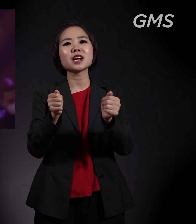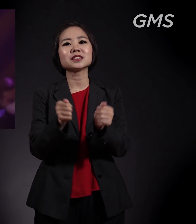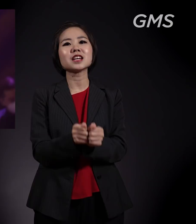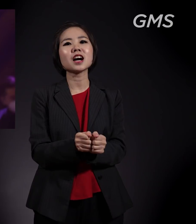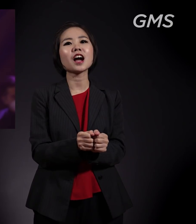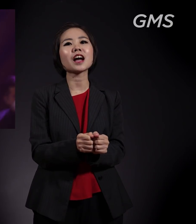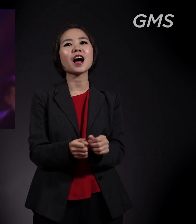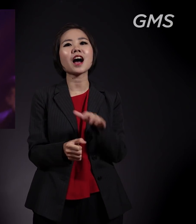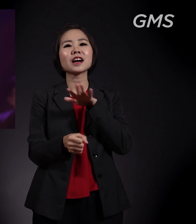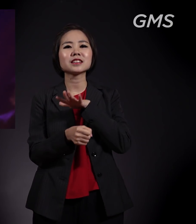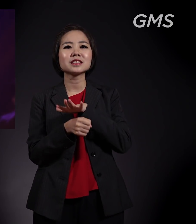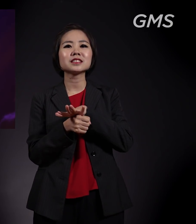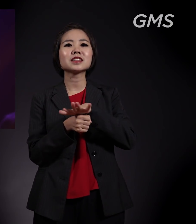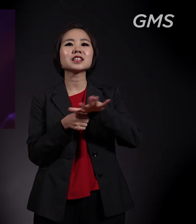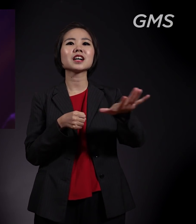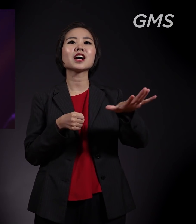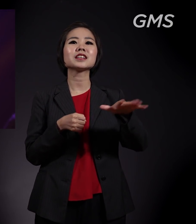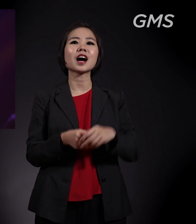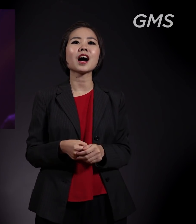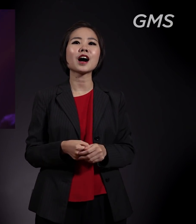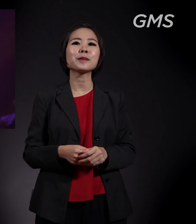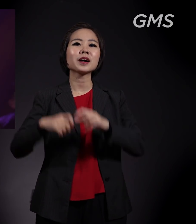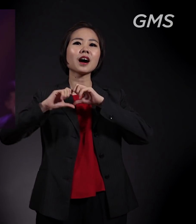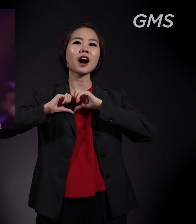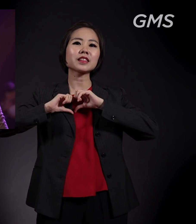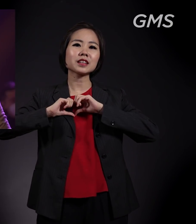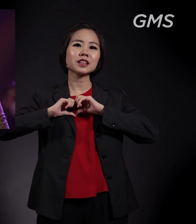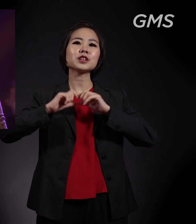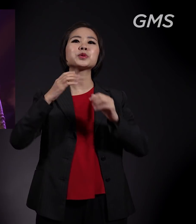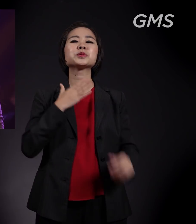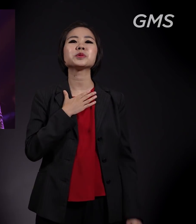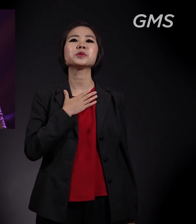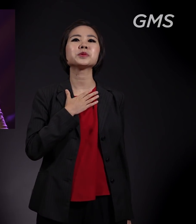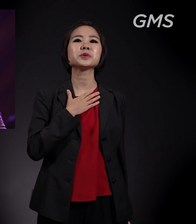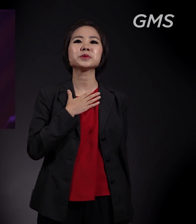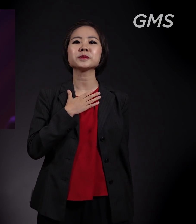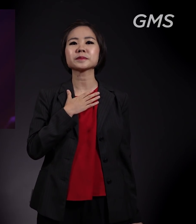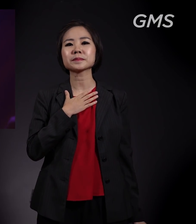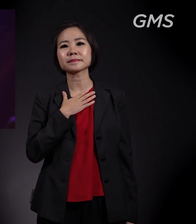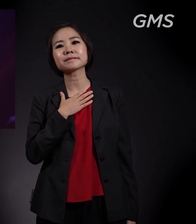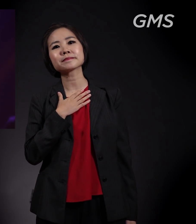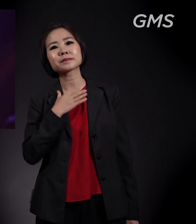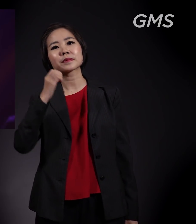Yesus dengan segenap hatiku.